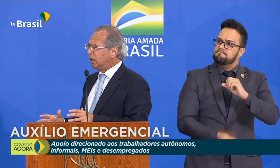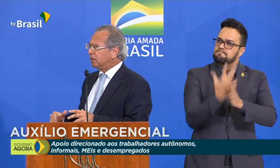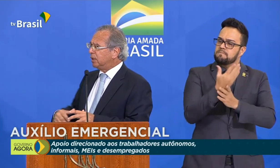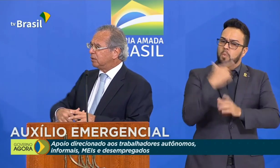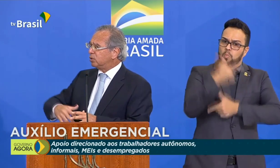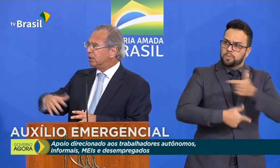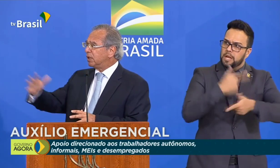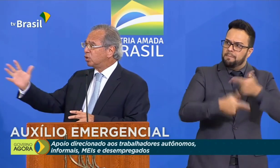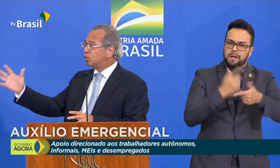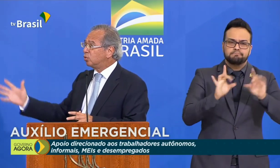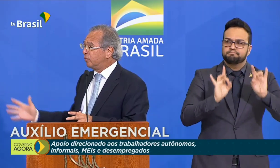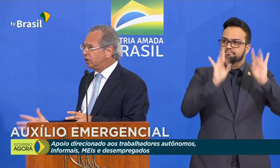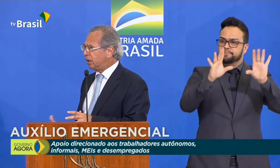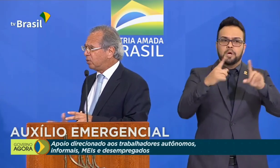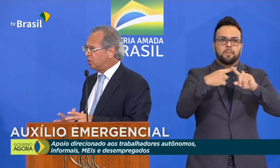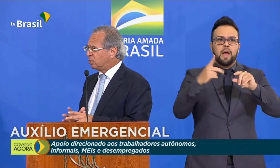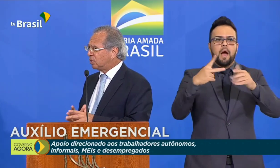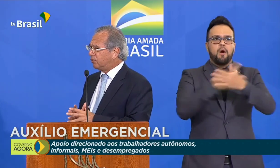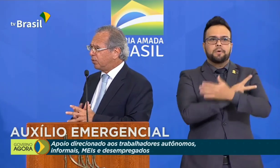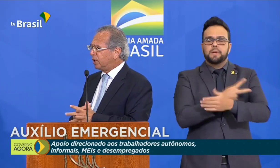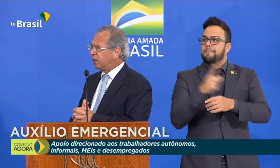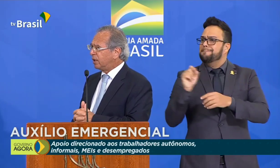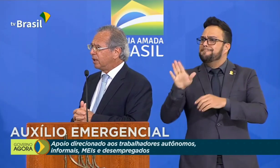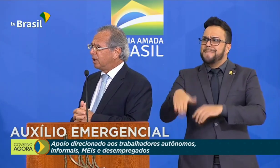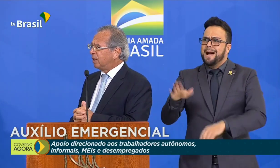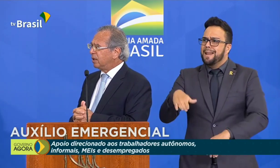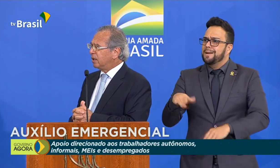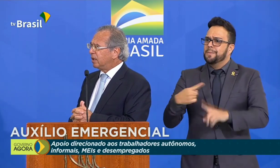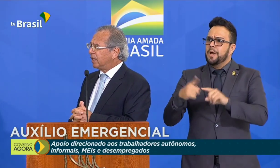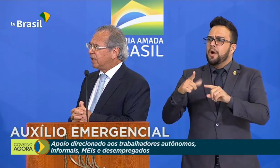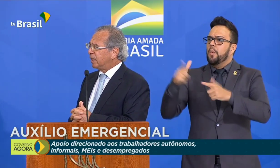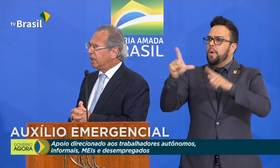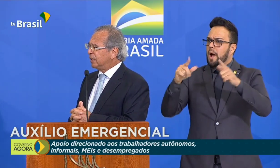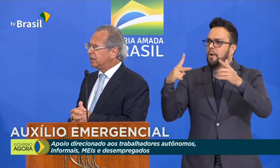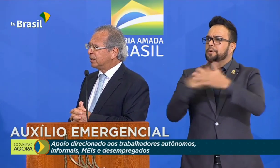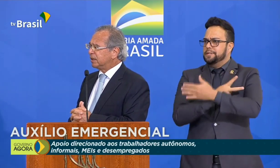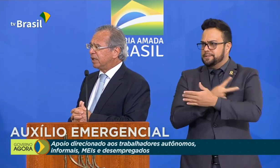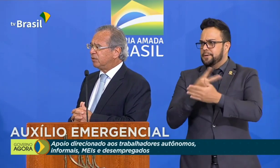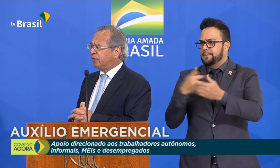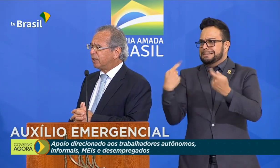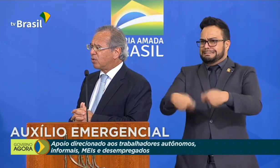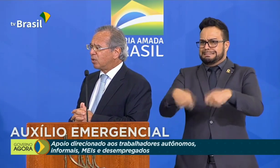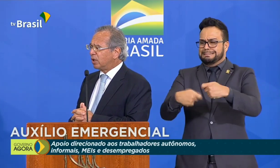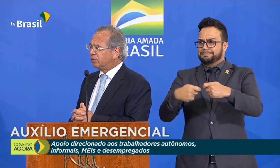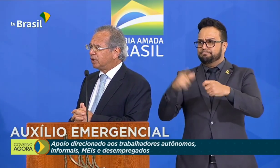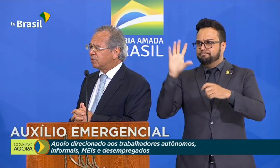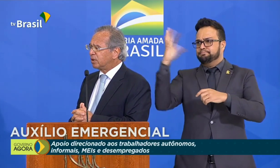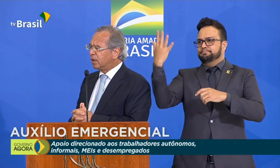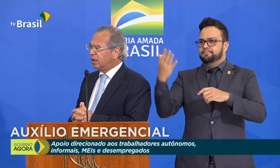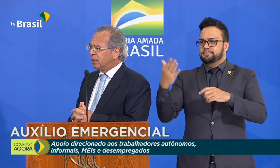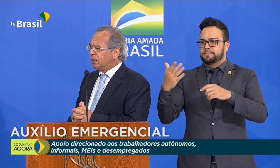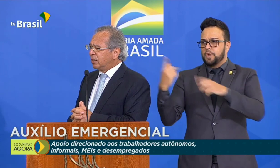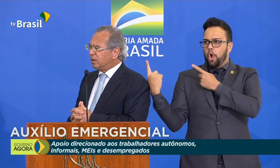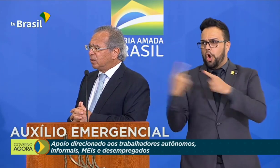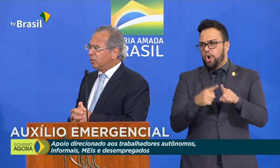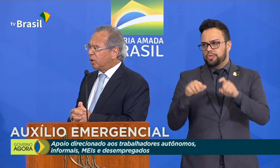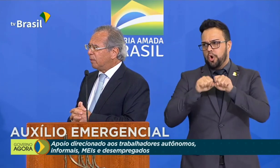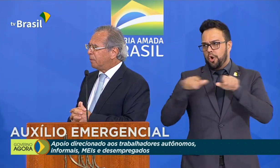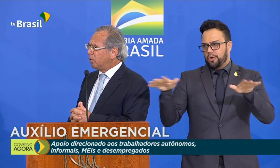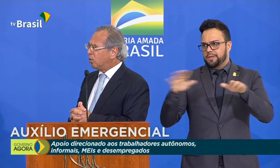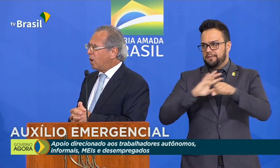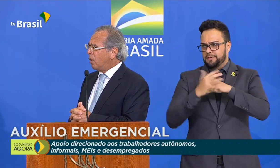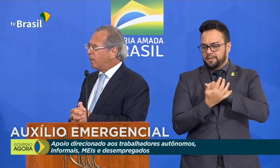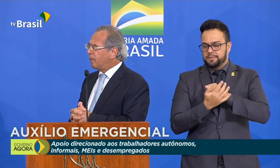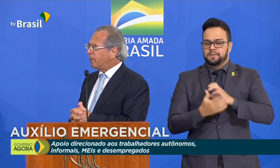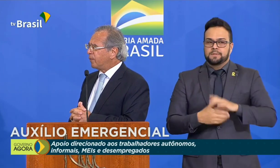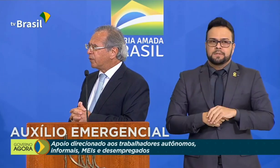barato, dentro dessa chuva de recursos que foi a necessidade de enfrentar o coronavírus. Um programa